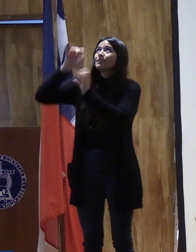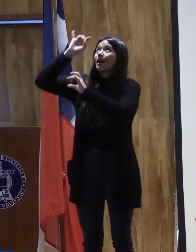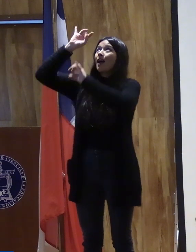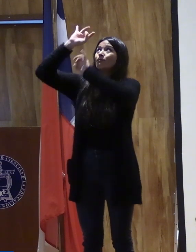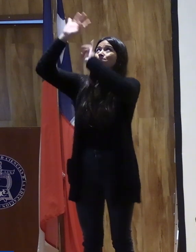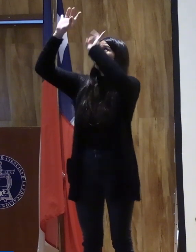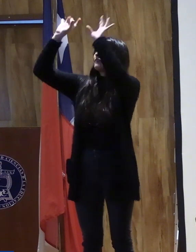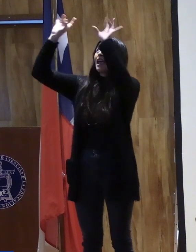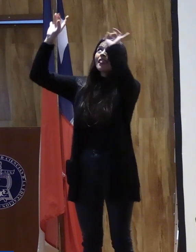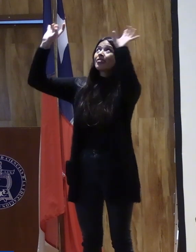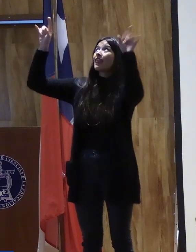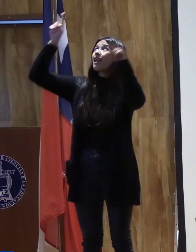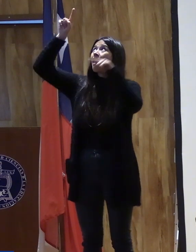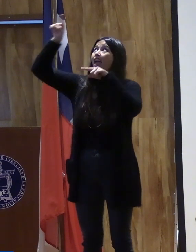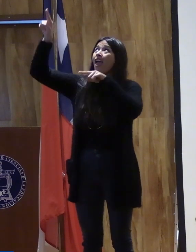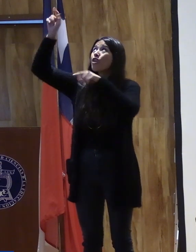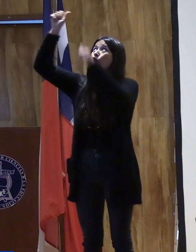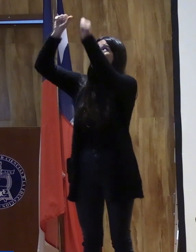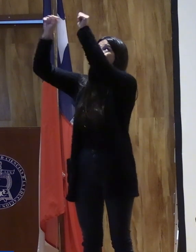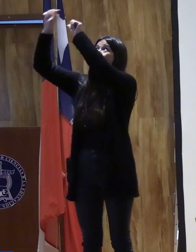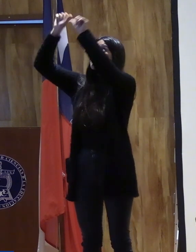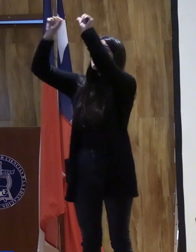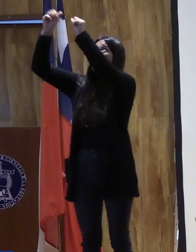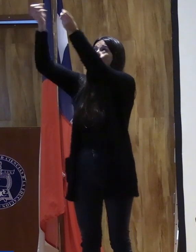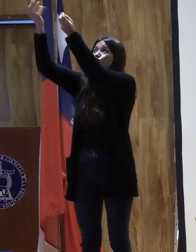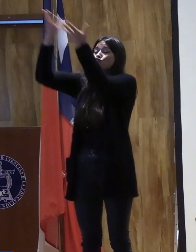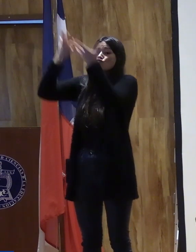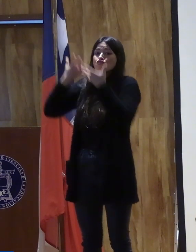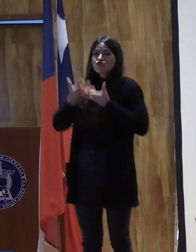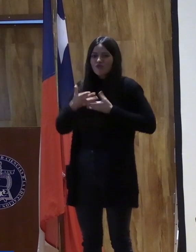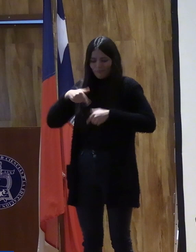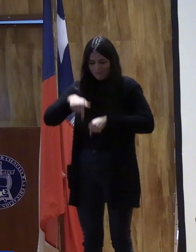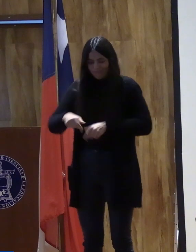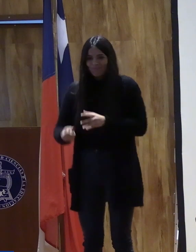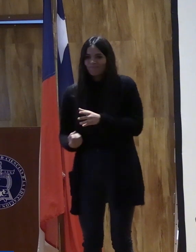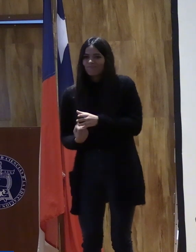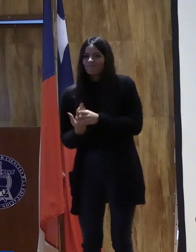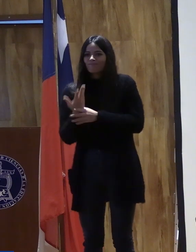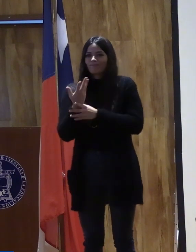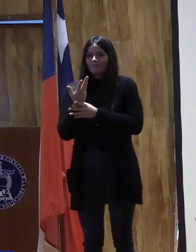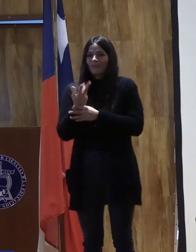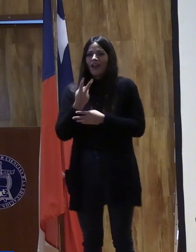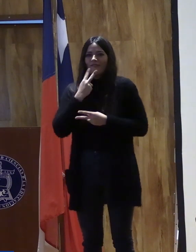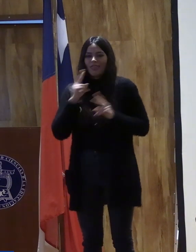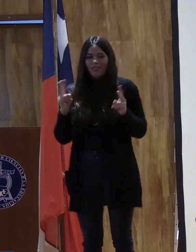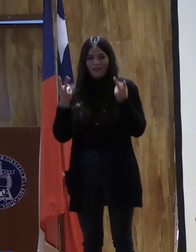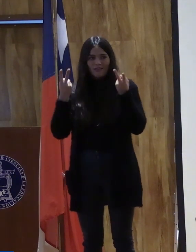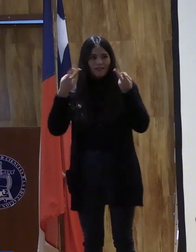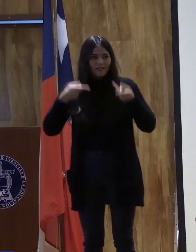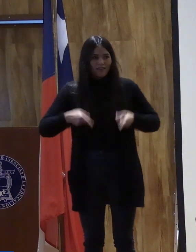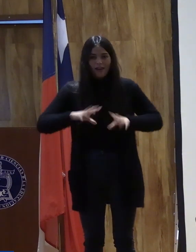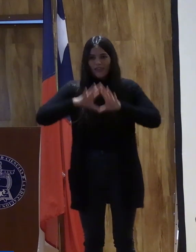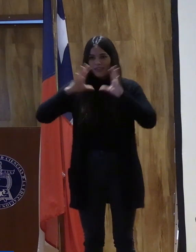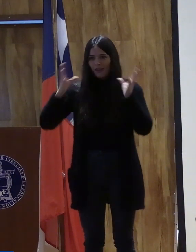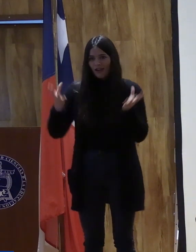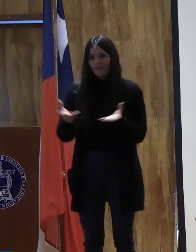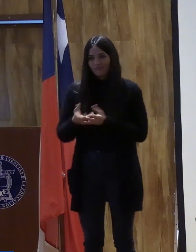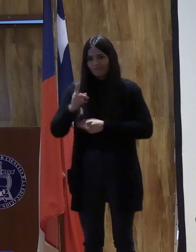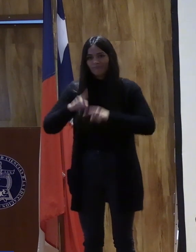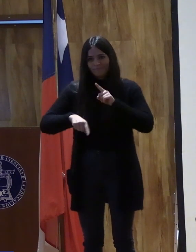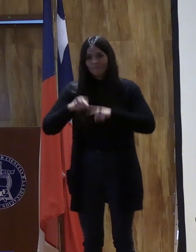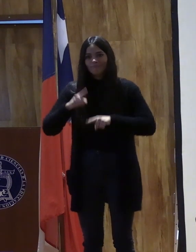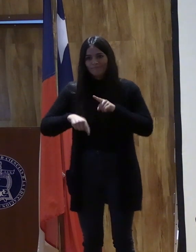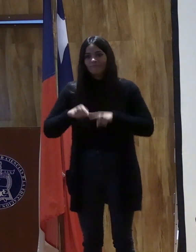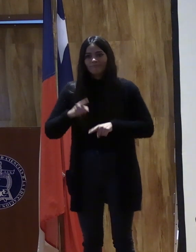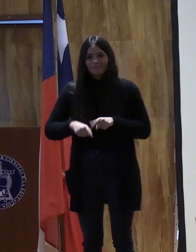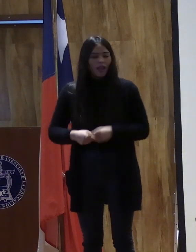química que permite que se haya formado la vida acá en la Tierra. Así que eso,